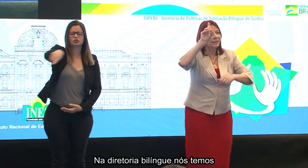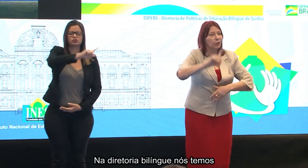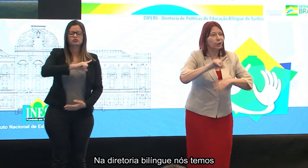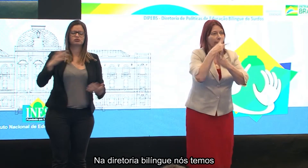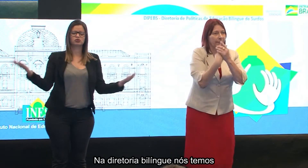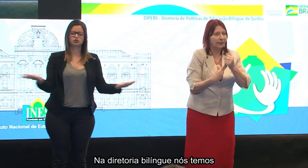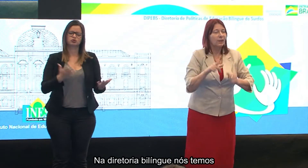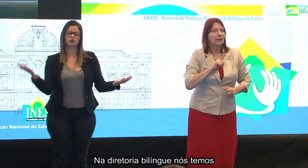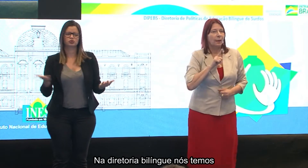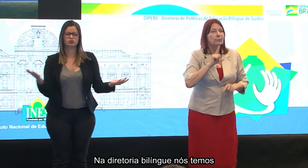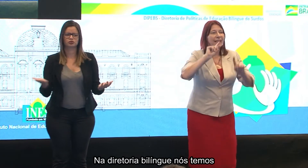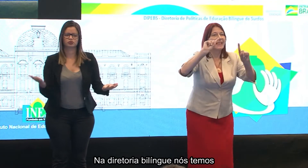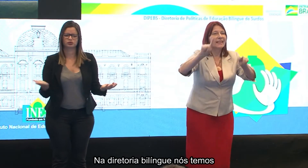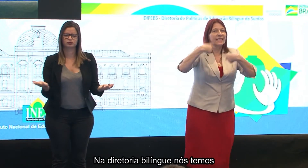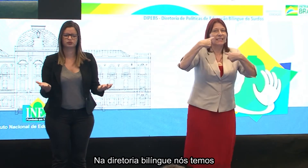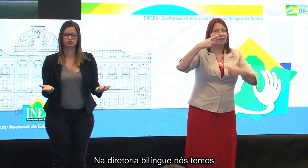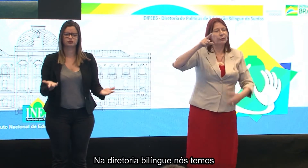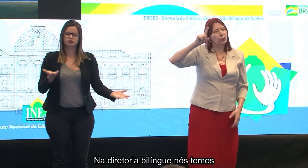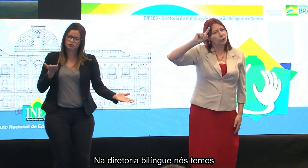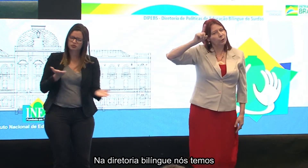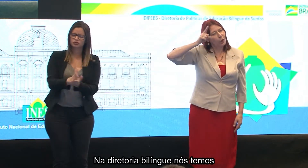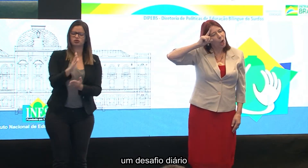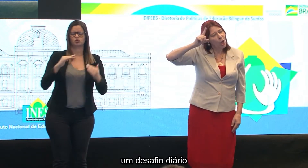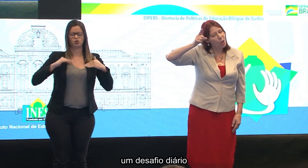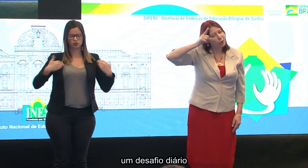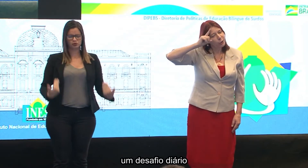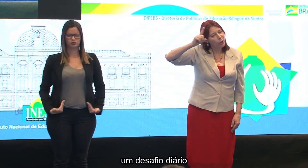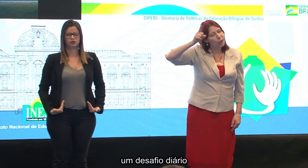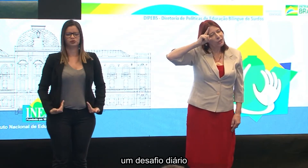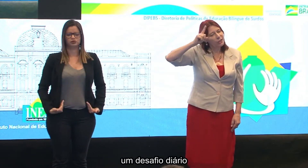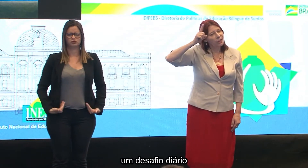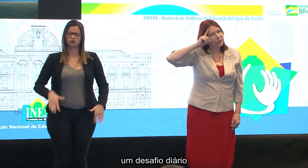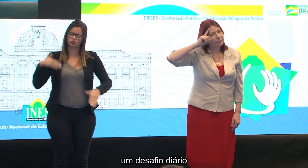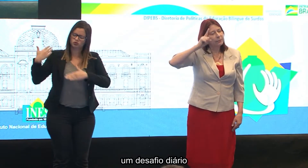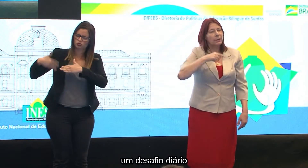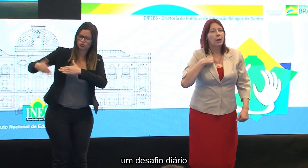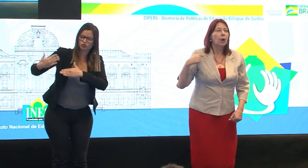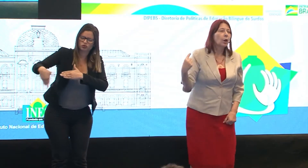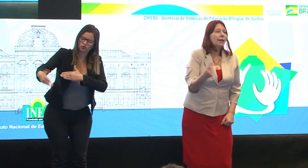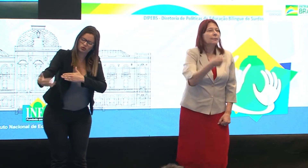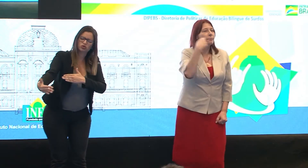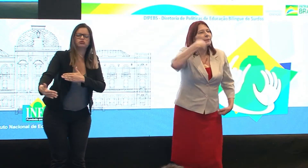Nós temos... Na diretoria bilíngue, nós temos um desafio diário